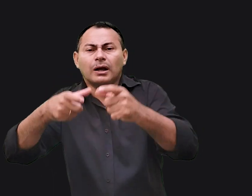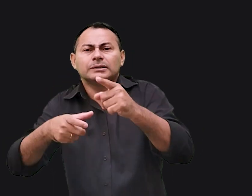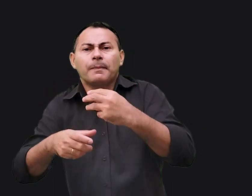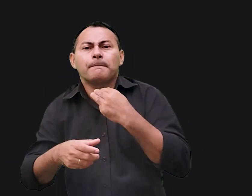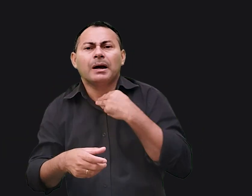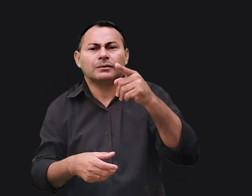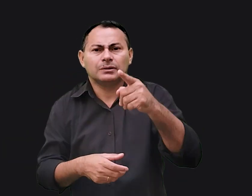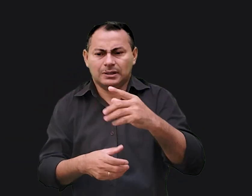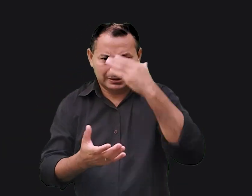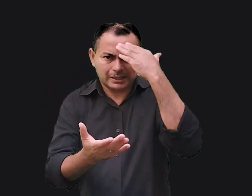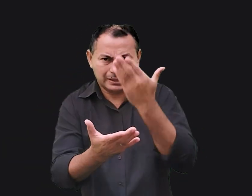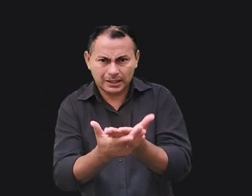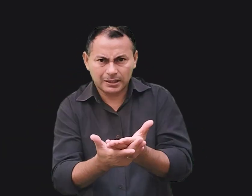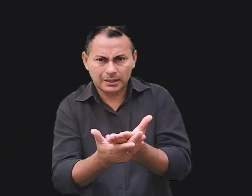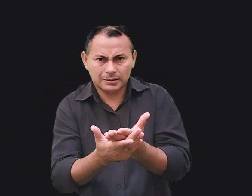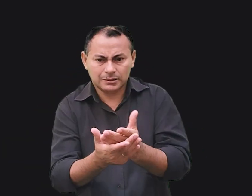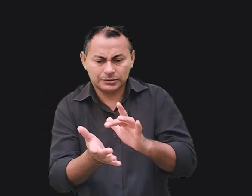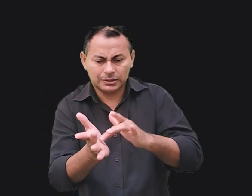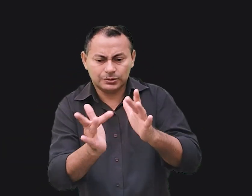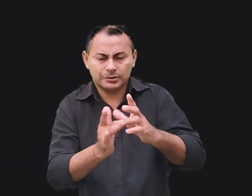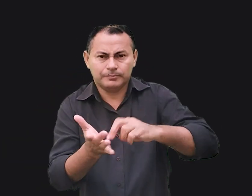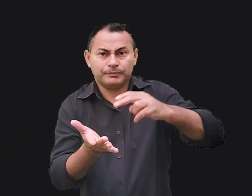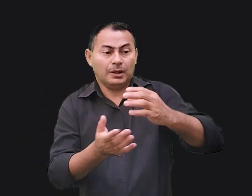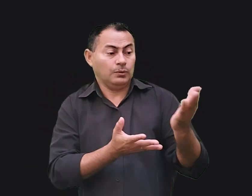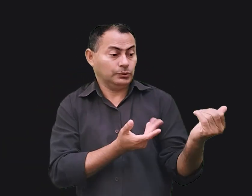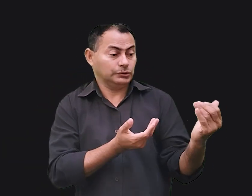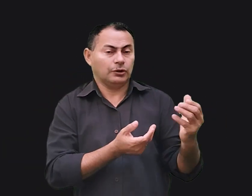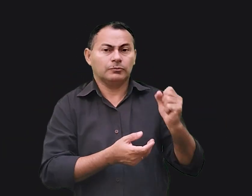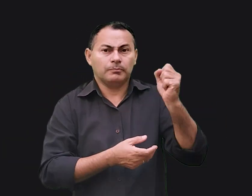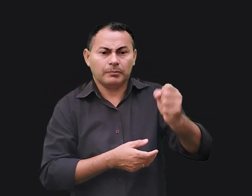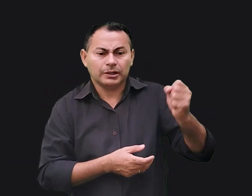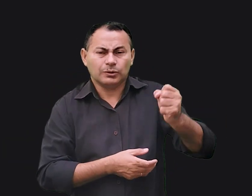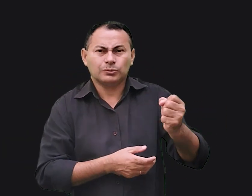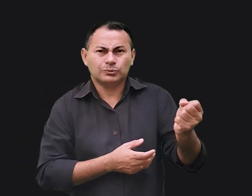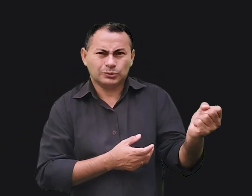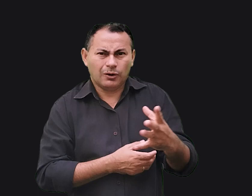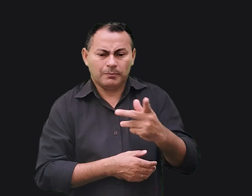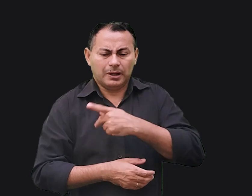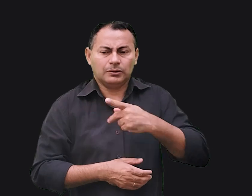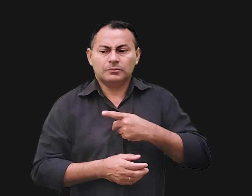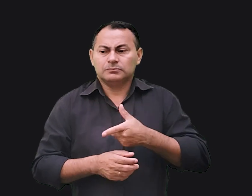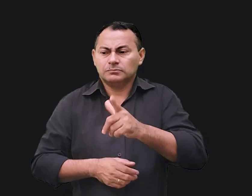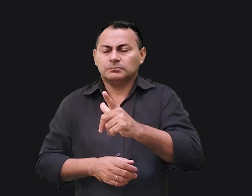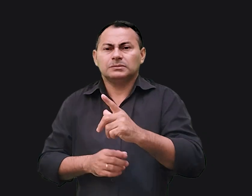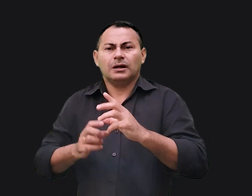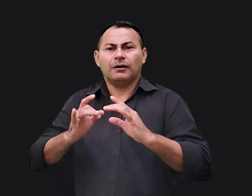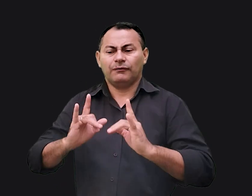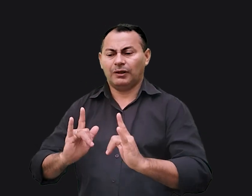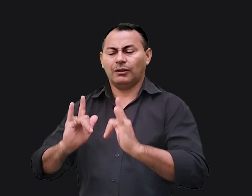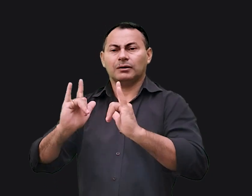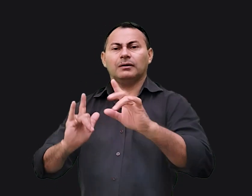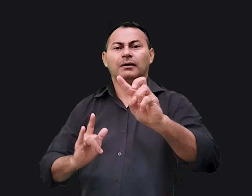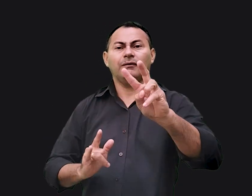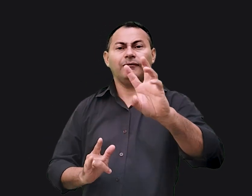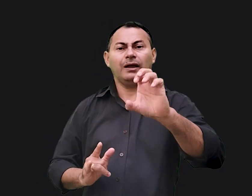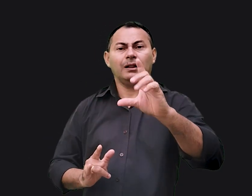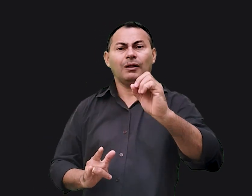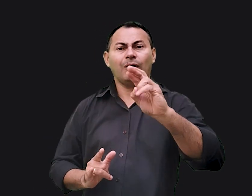Marta, acreditaria? Um jovem pastor ia pregar pela primeira vez num velório e não tinha ideia de como conduzir a